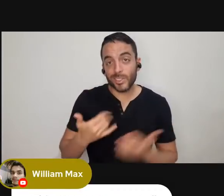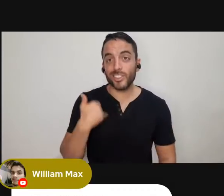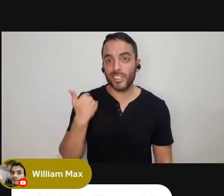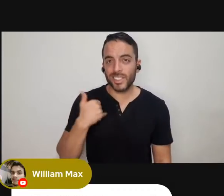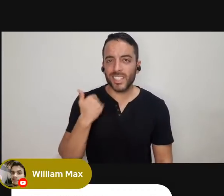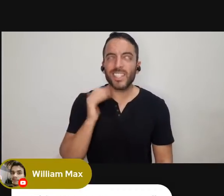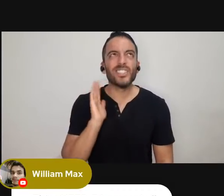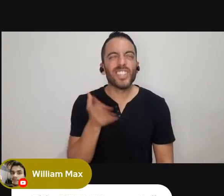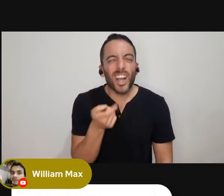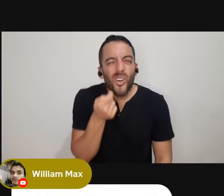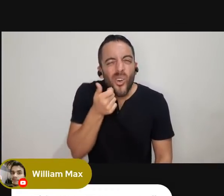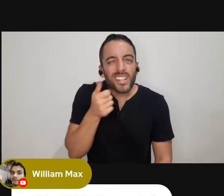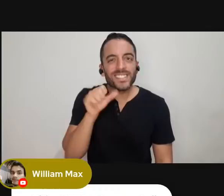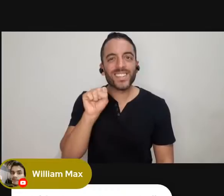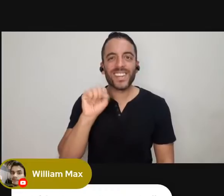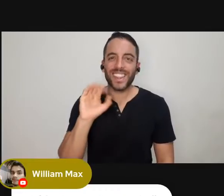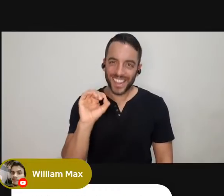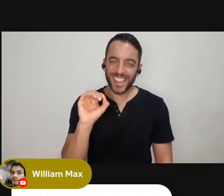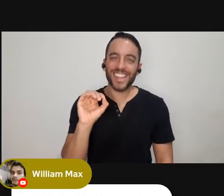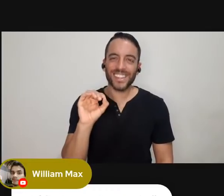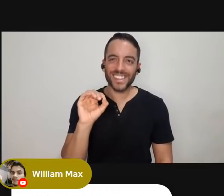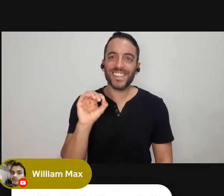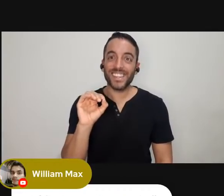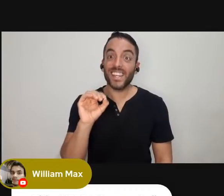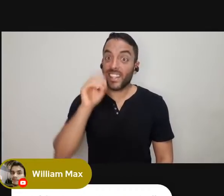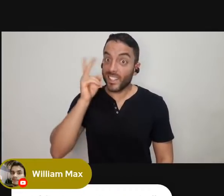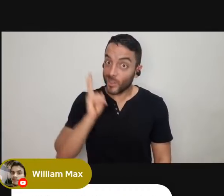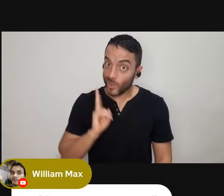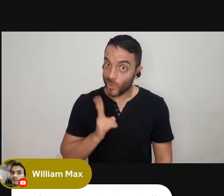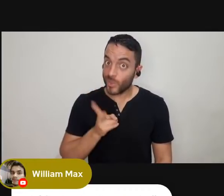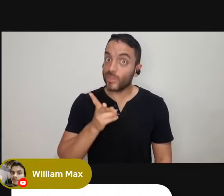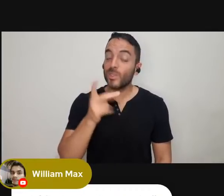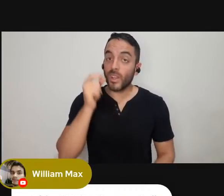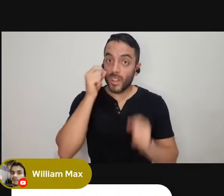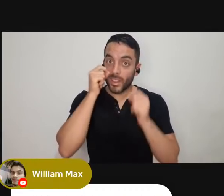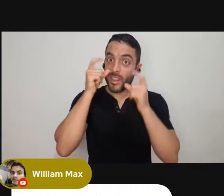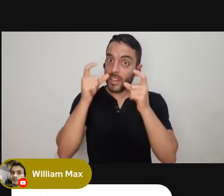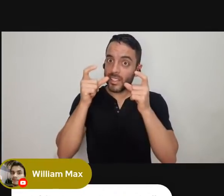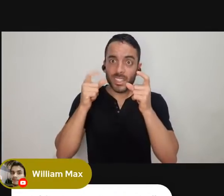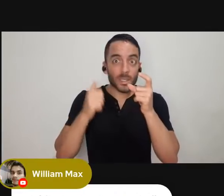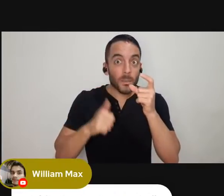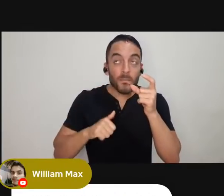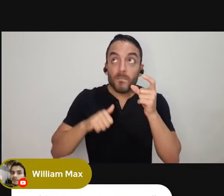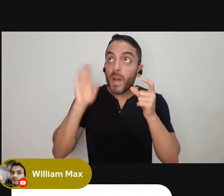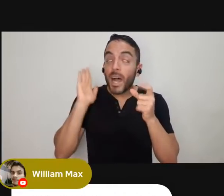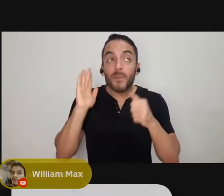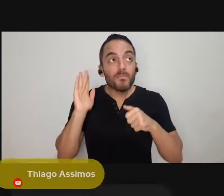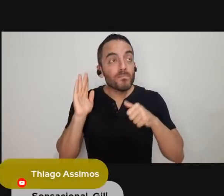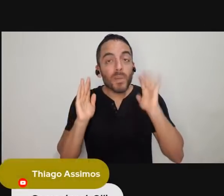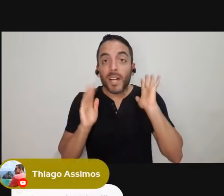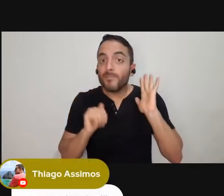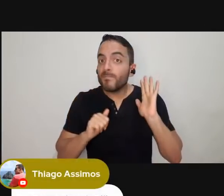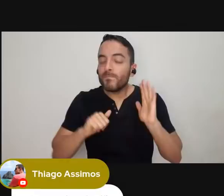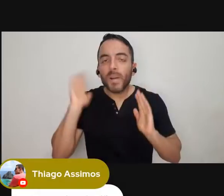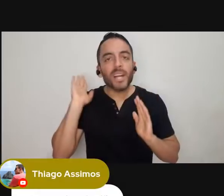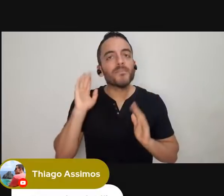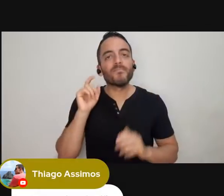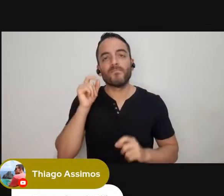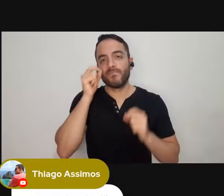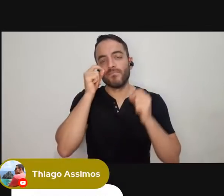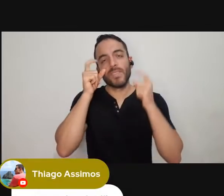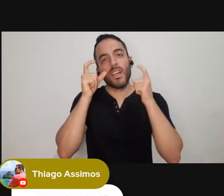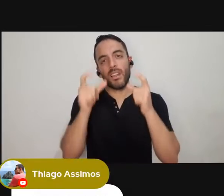80 anos, e ainda bastante interessado, cada vez mais interessado, enfim, nessas